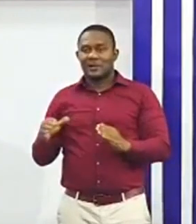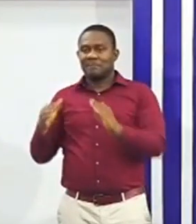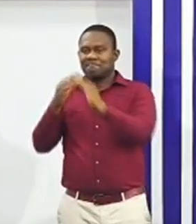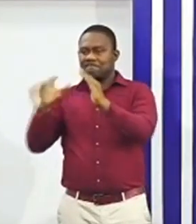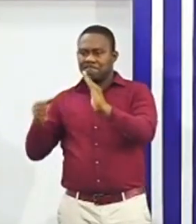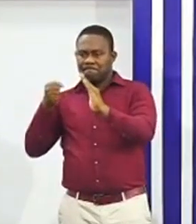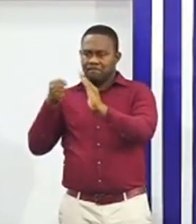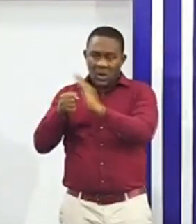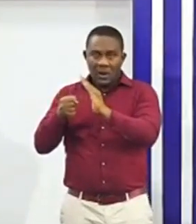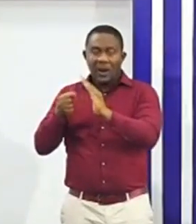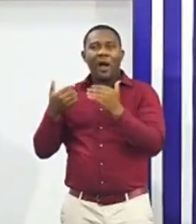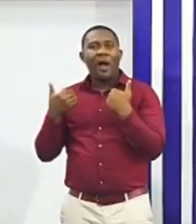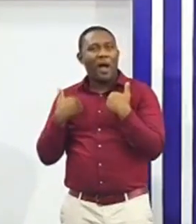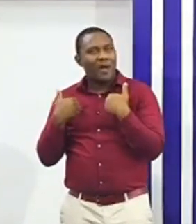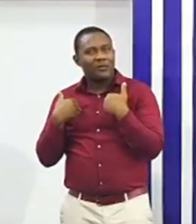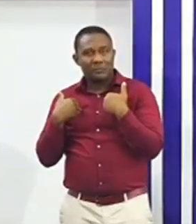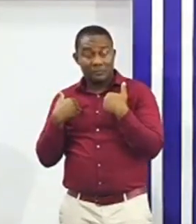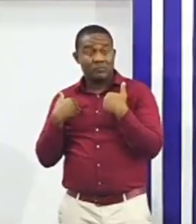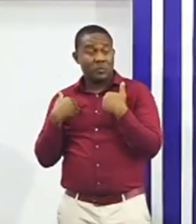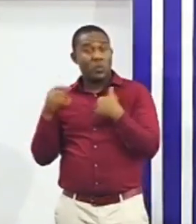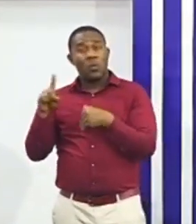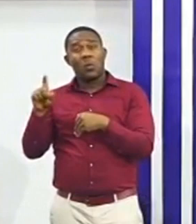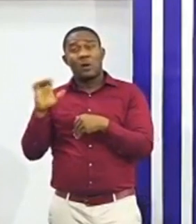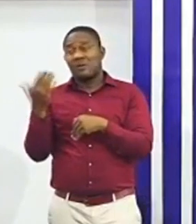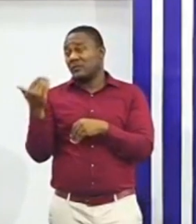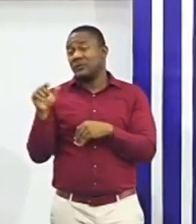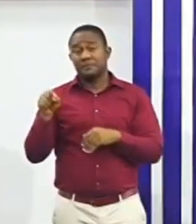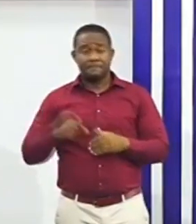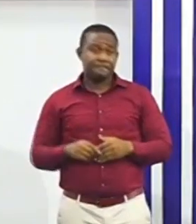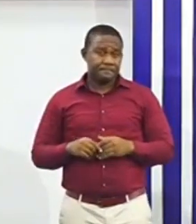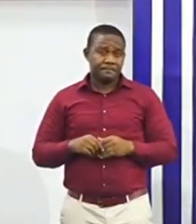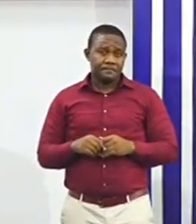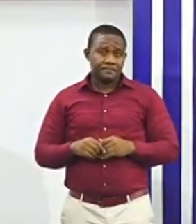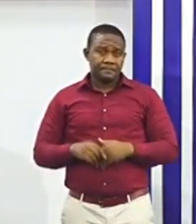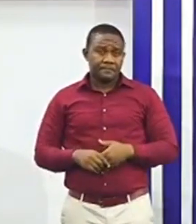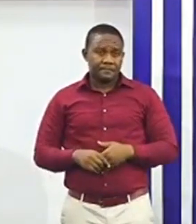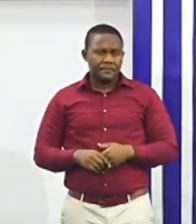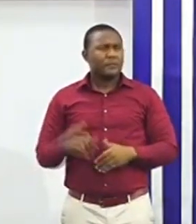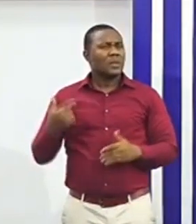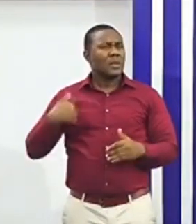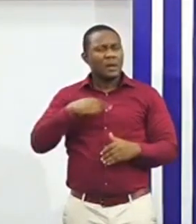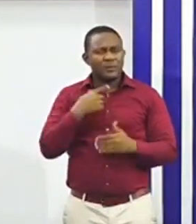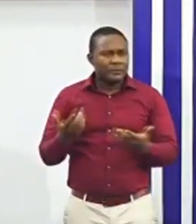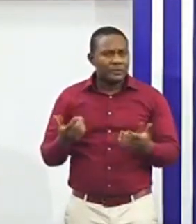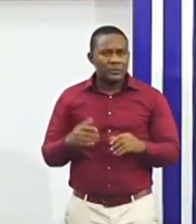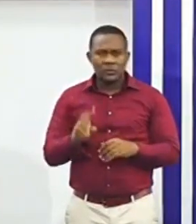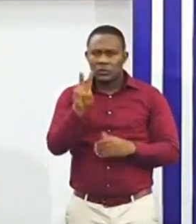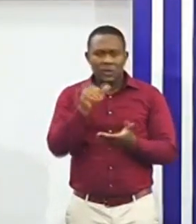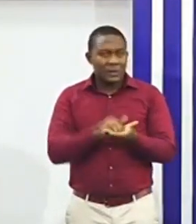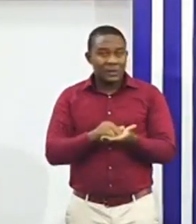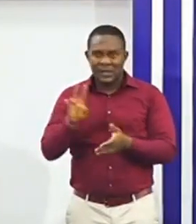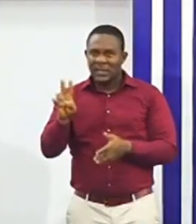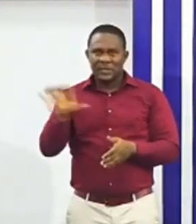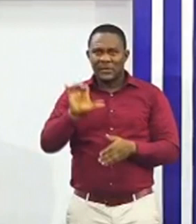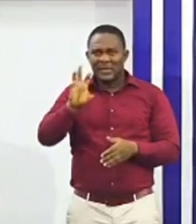bunyen amalakati nye ayi asanga abalun nan pe agana ama chu po abamaza